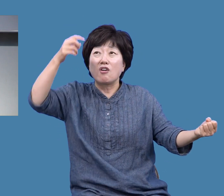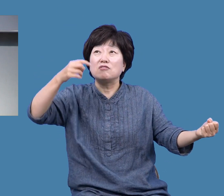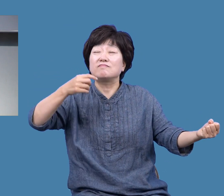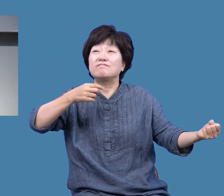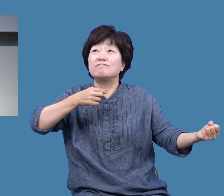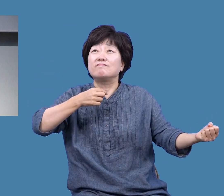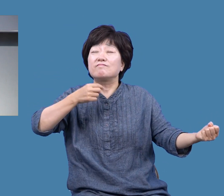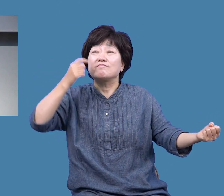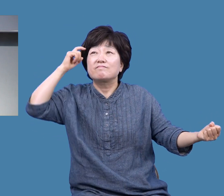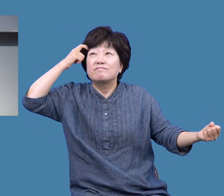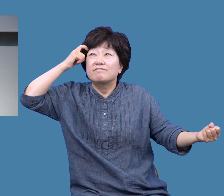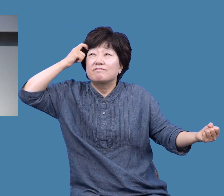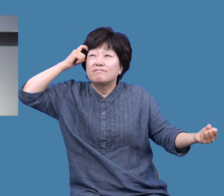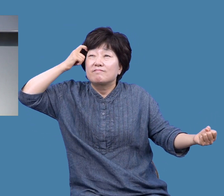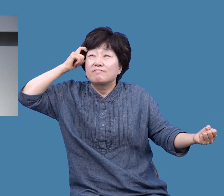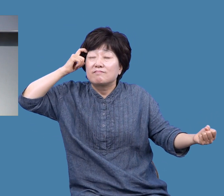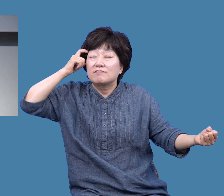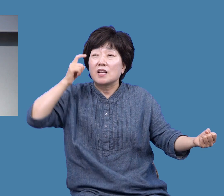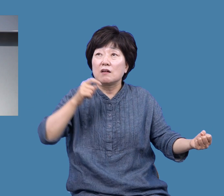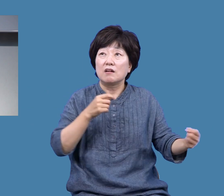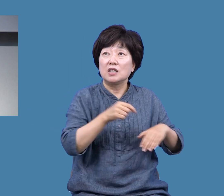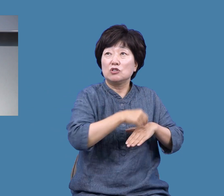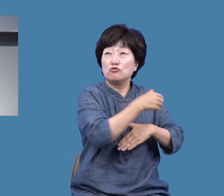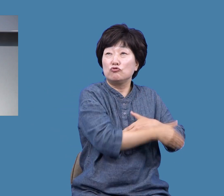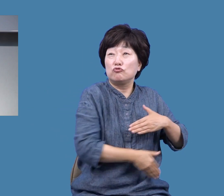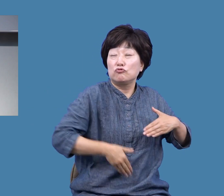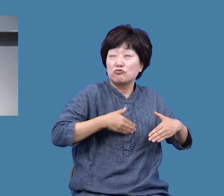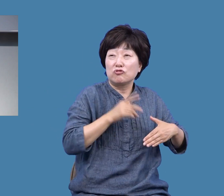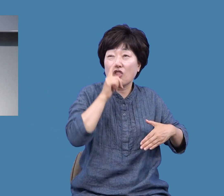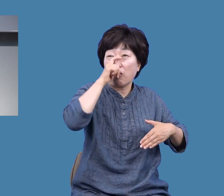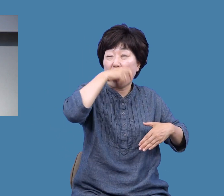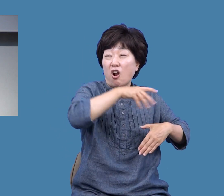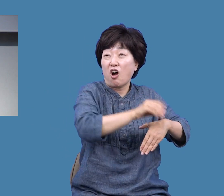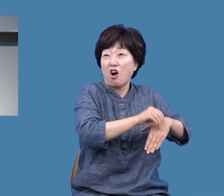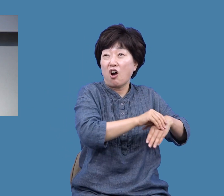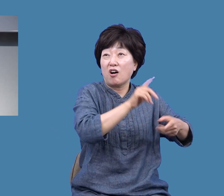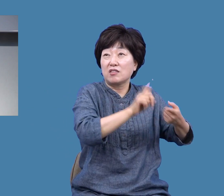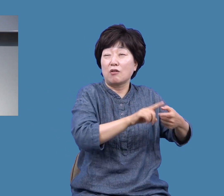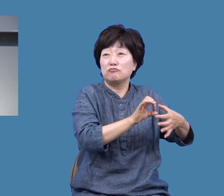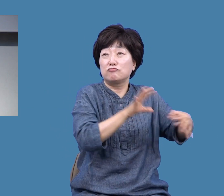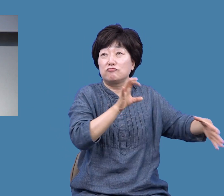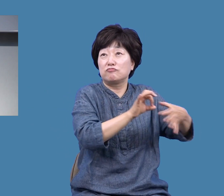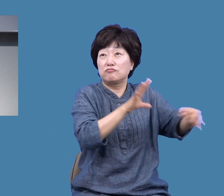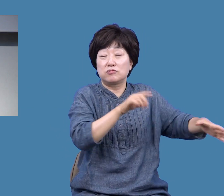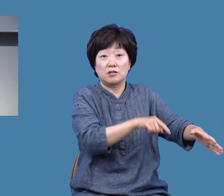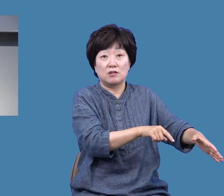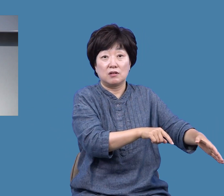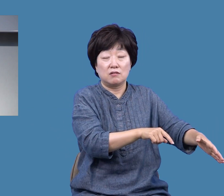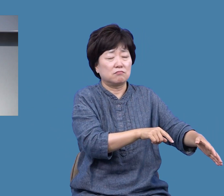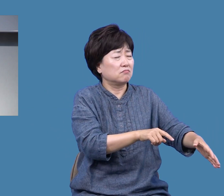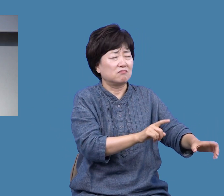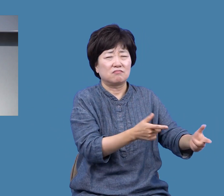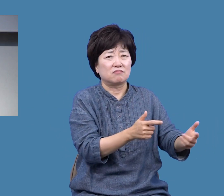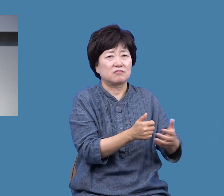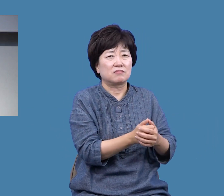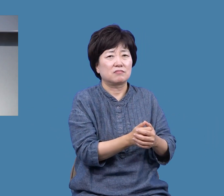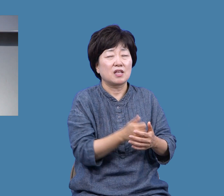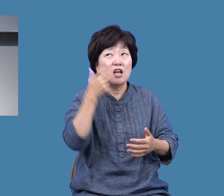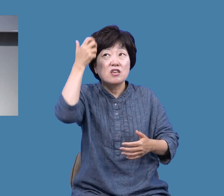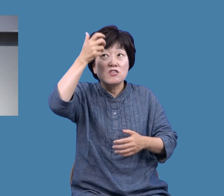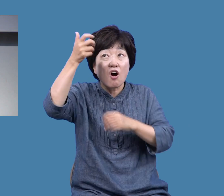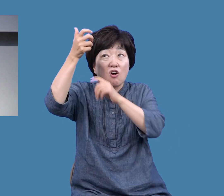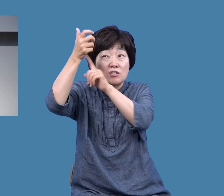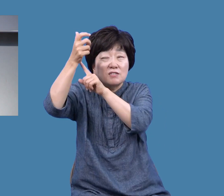하는데 실제로는 헛우물을 파고 있는 거예요. 영적인 것을 추구한다고 하는 것은 더 영의 깊은